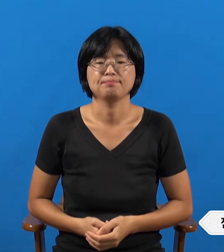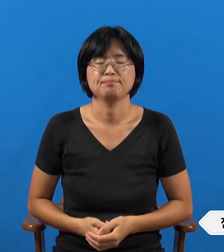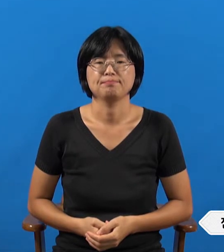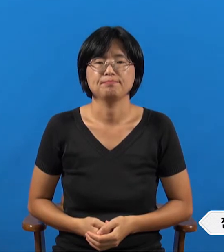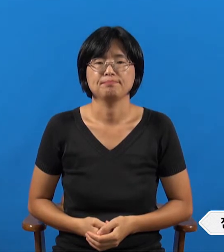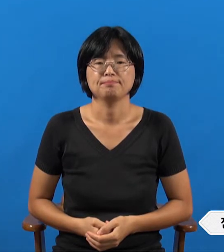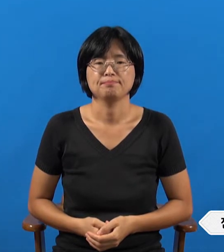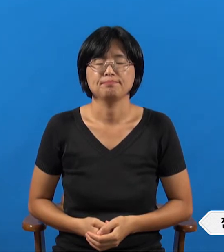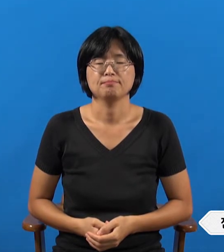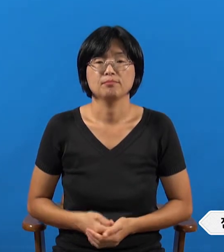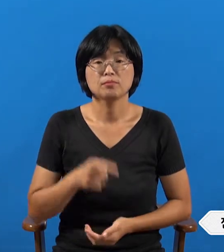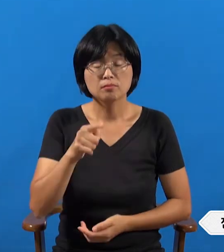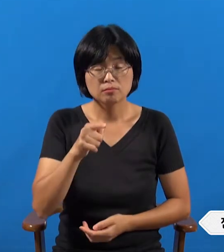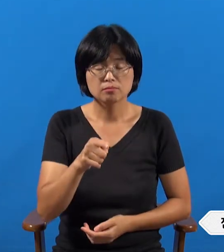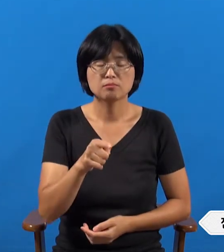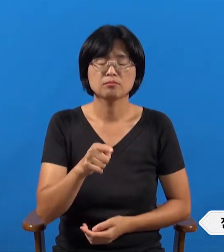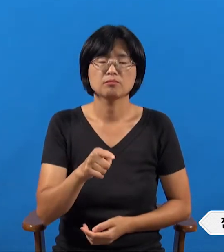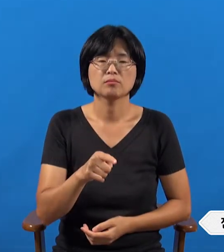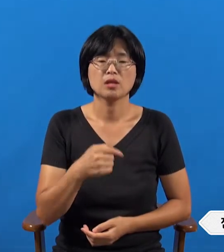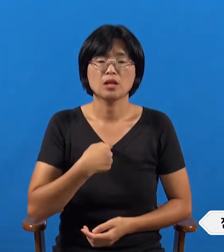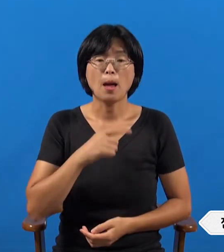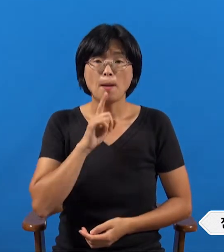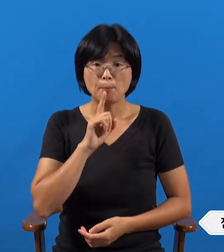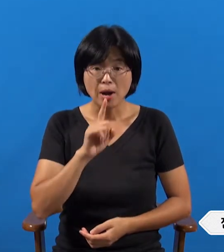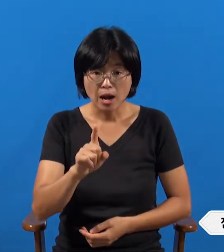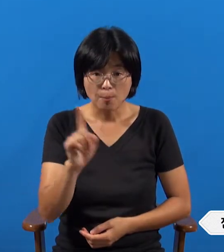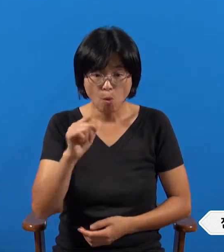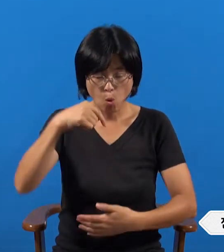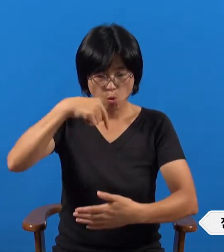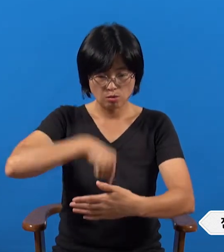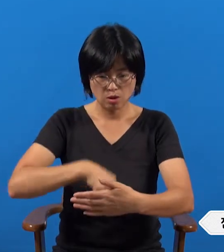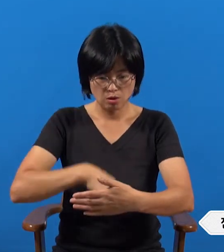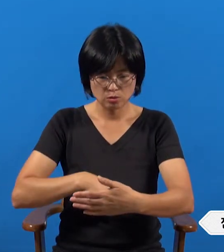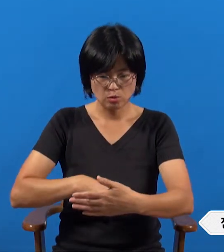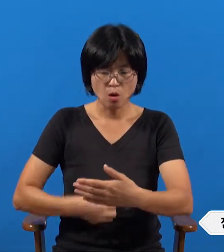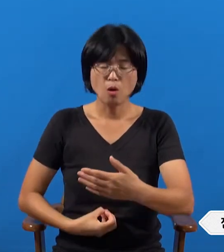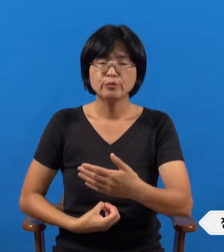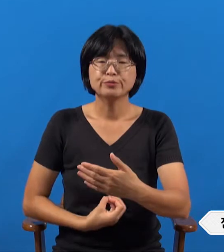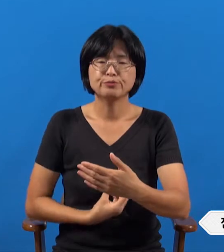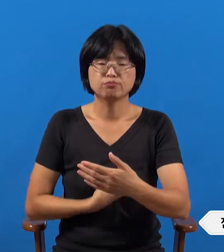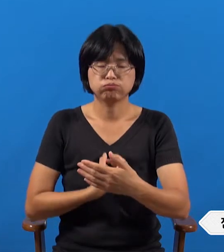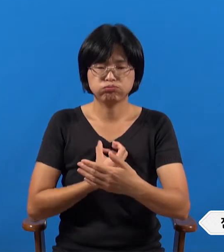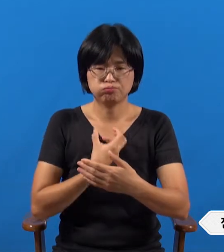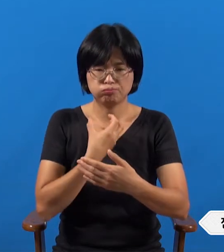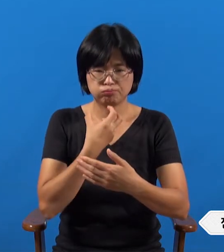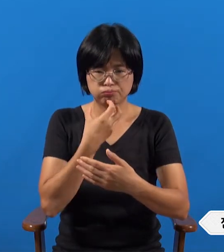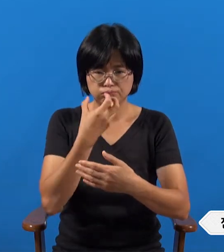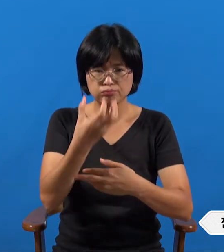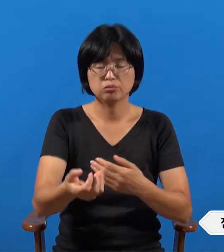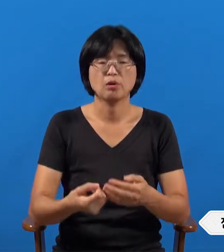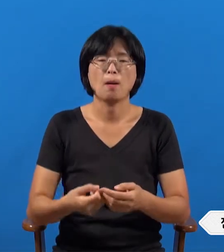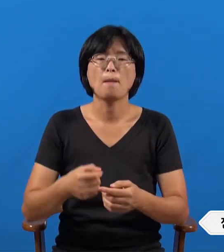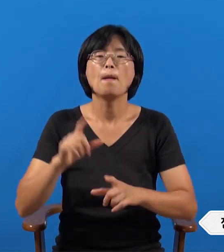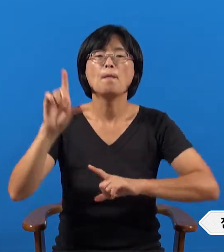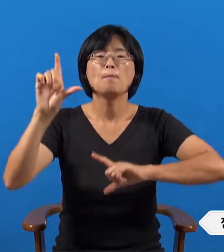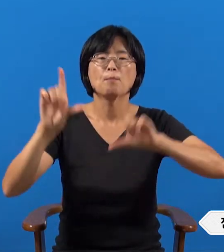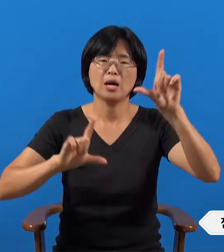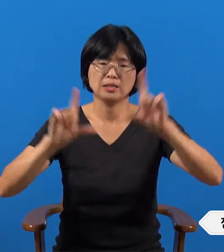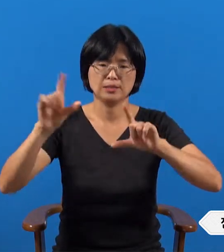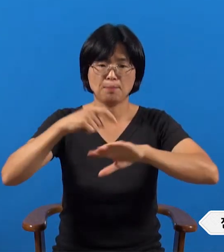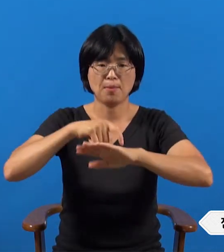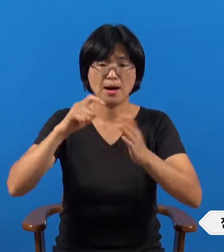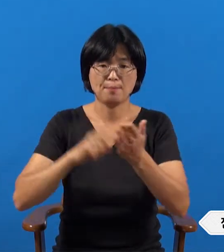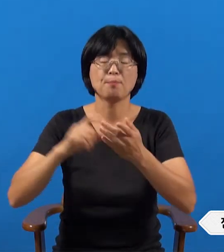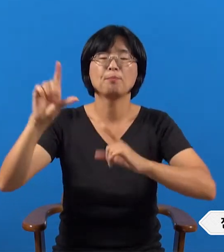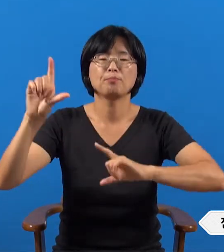것을 입으로 말하느니라 라고 말씀하시며 내가 말하는 것이 내 속에서부터 나오는 내 심령의